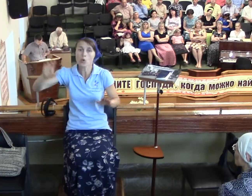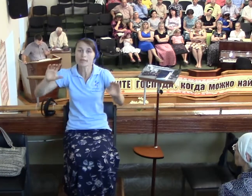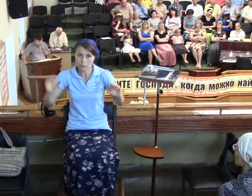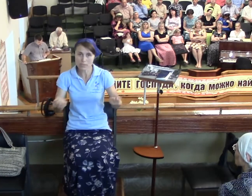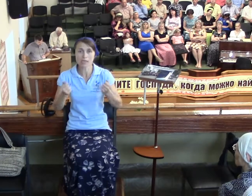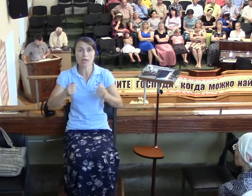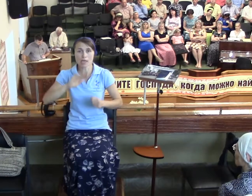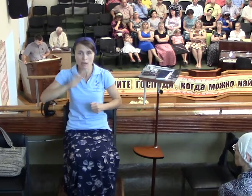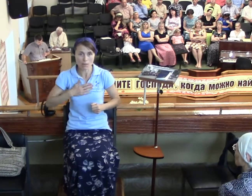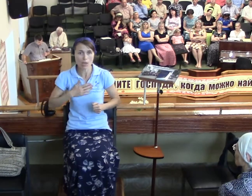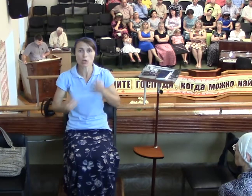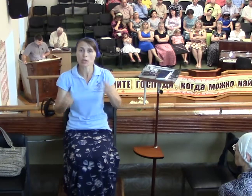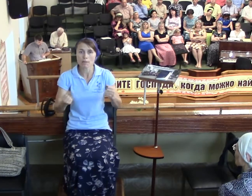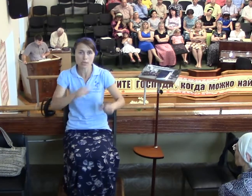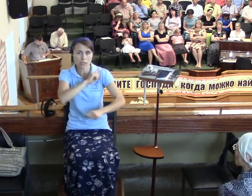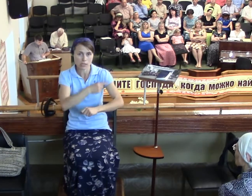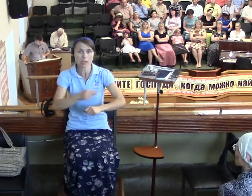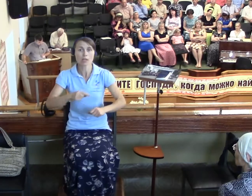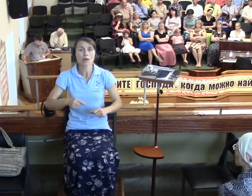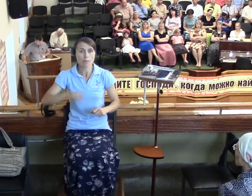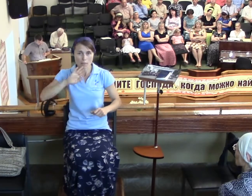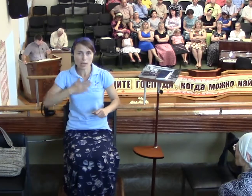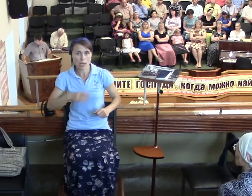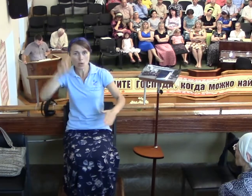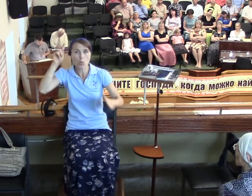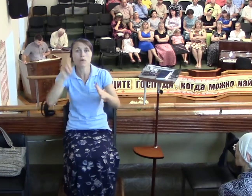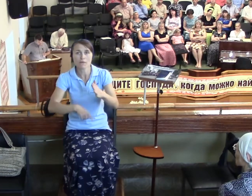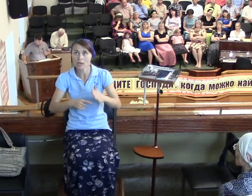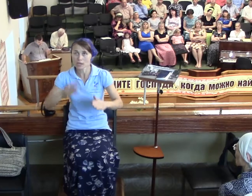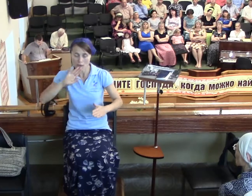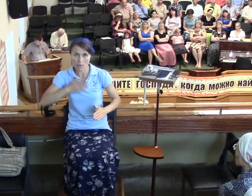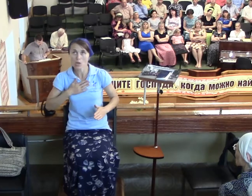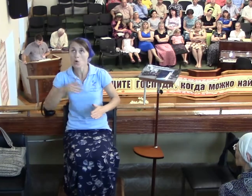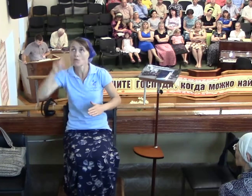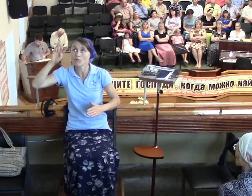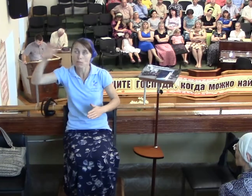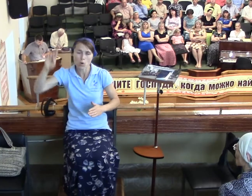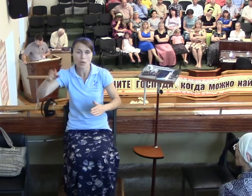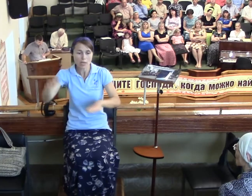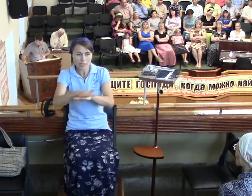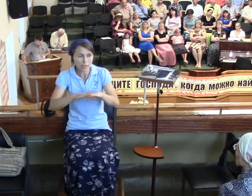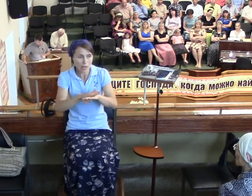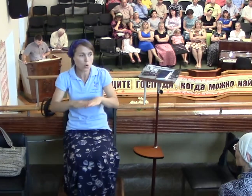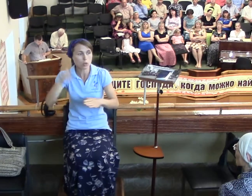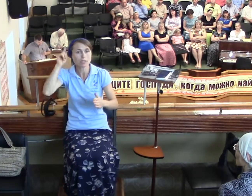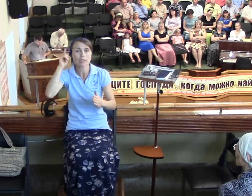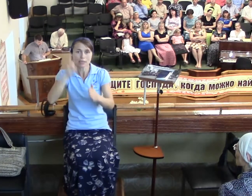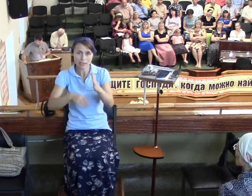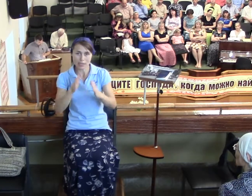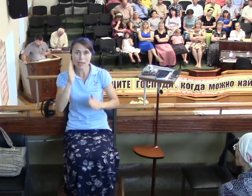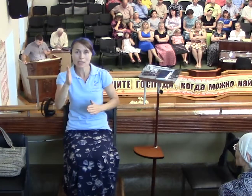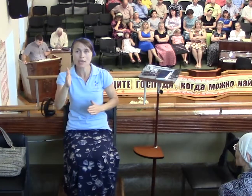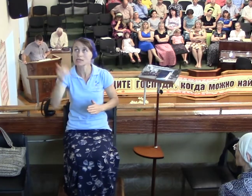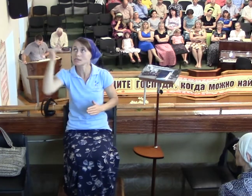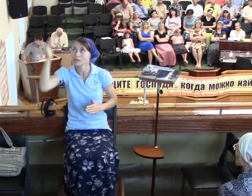моя, крепость силы моей и упование мое в Боге. Народ, надейтесь на Него во всякое время,